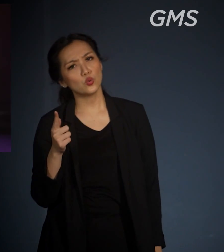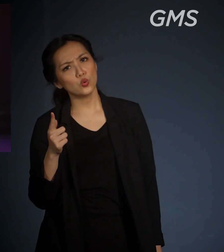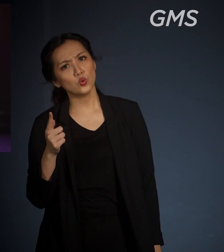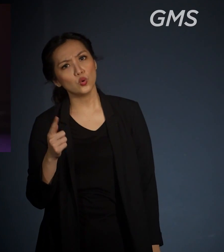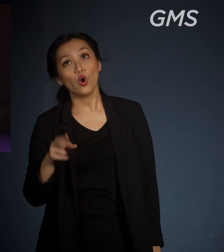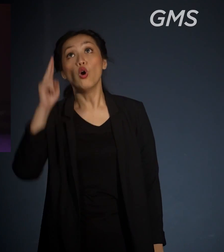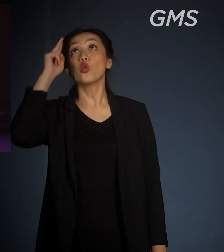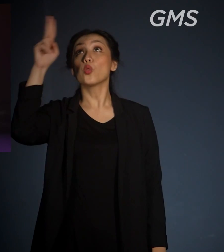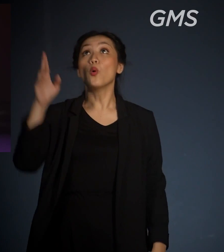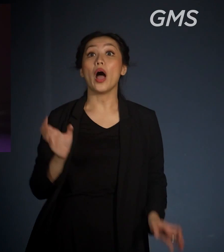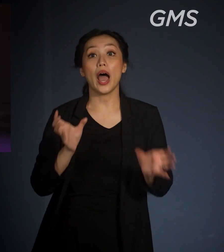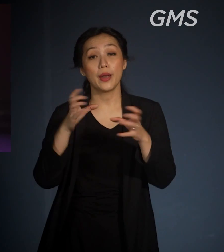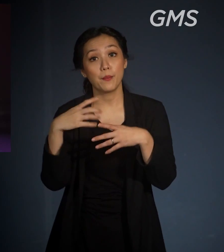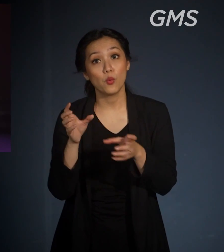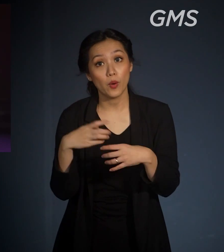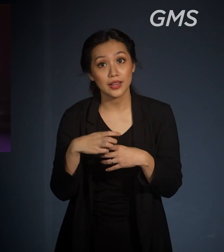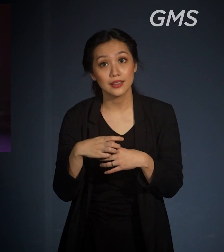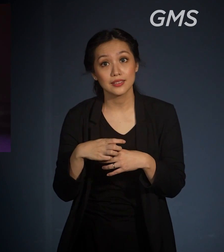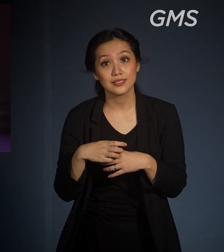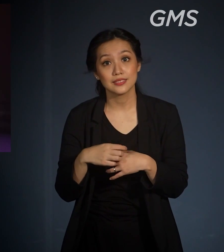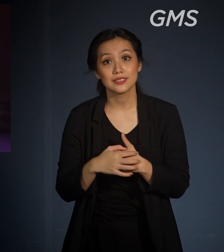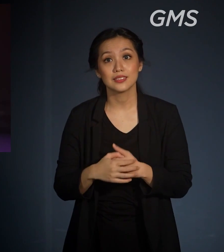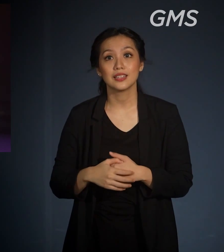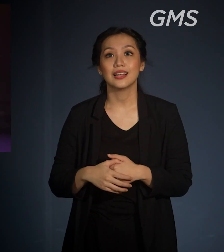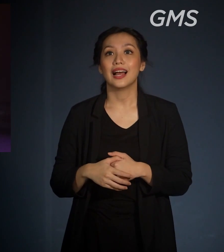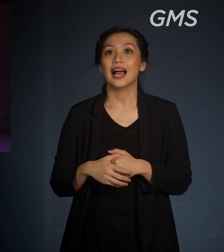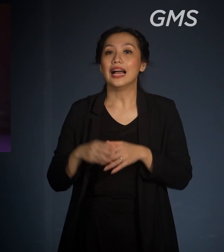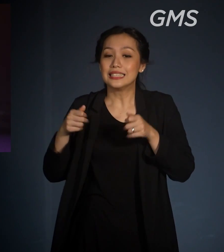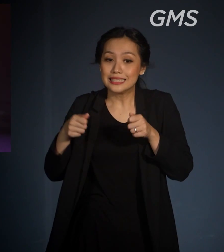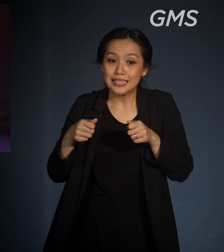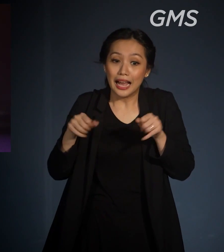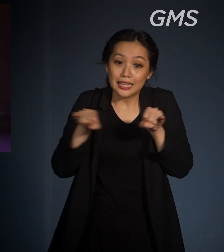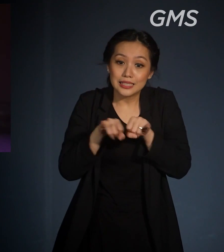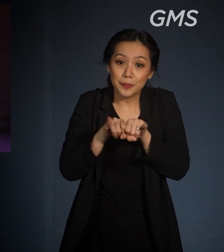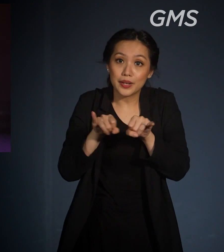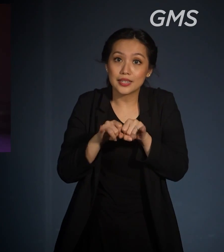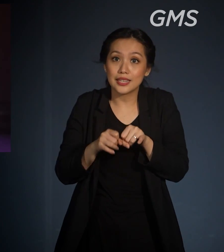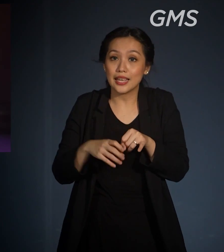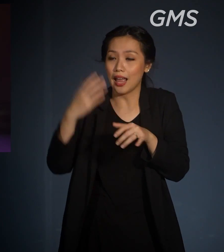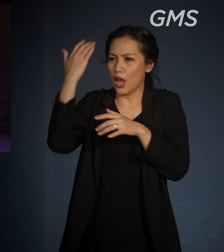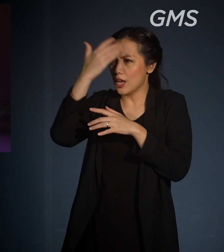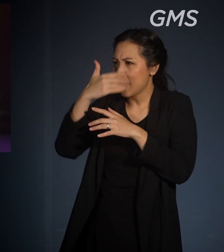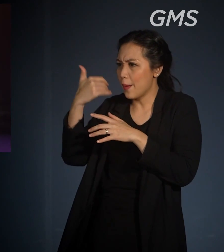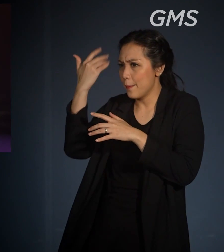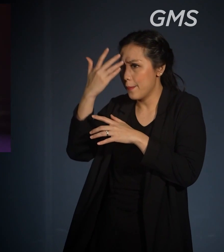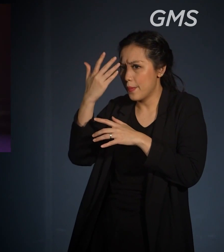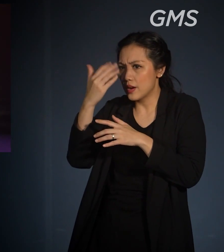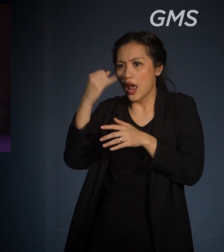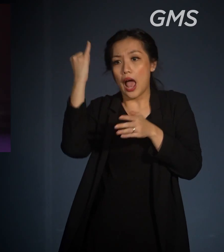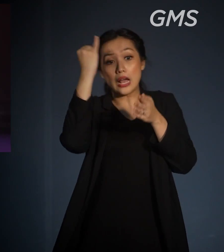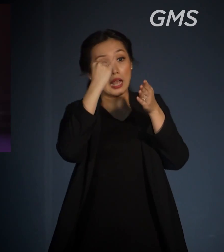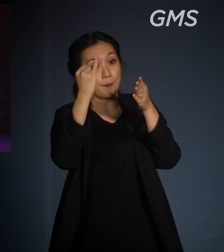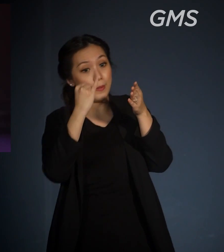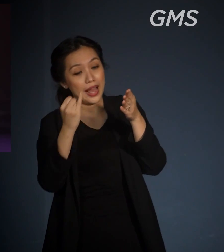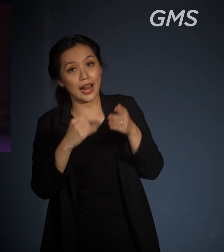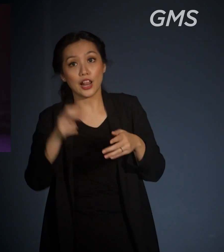dijadikan Tuhan dan diciptakan Tuhan, itu seturut dengan gambar Tuhan. Kata